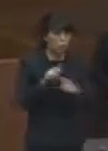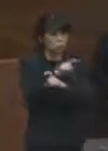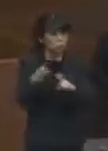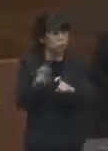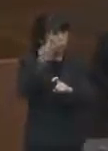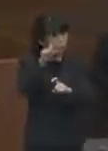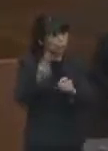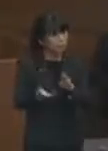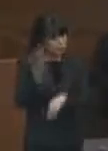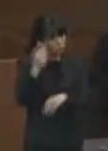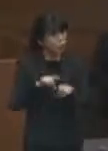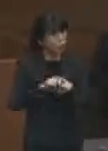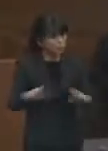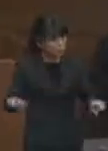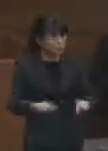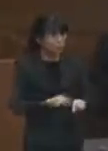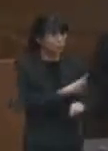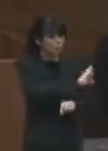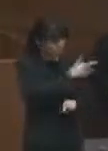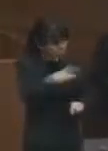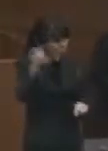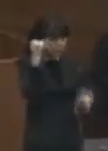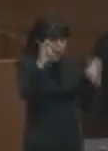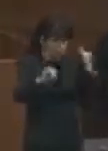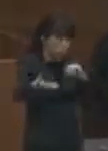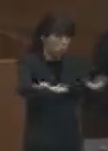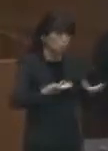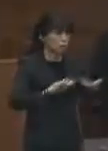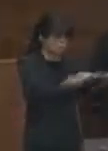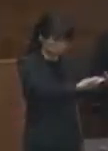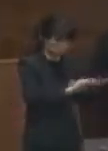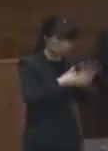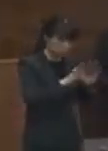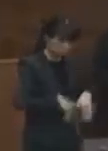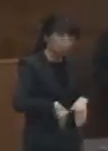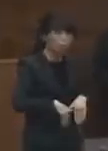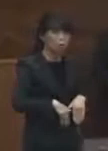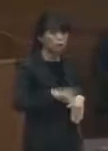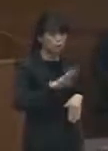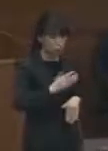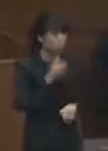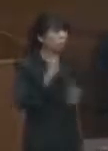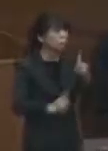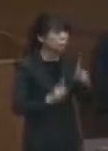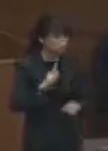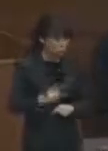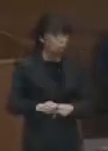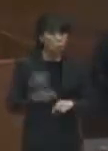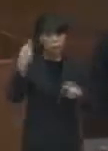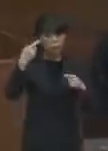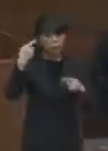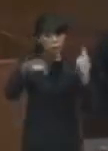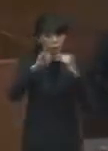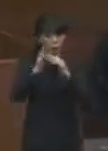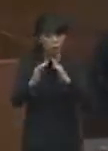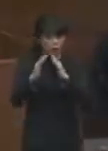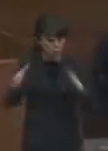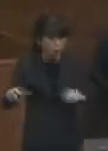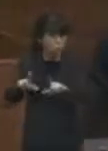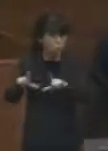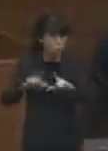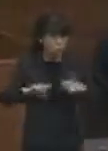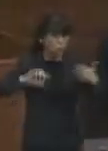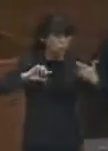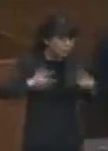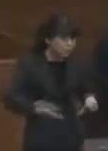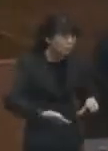1以上にすべきといったさまざまなご意見をいただきましたが、何よりも答申と異なる内容でご提案をしたことに対